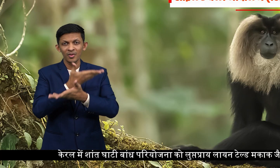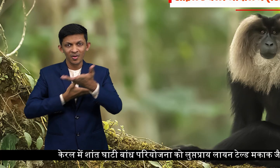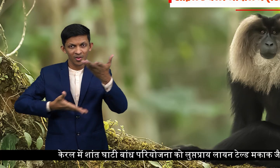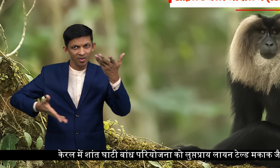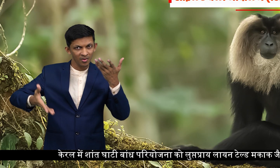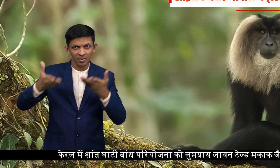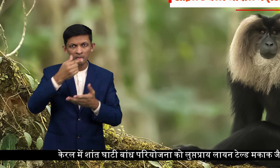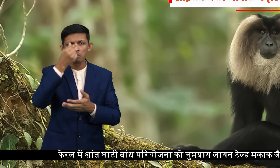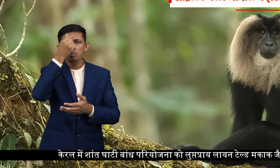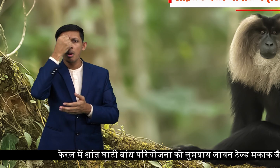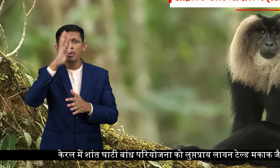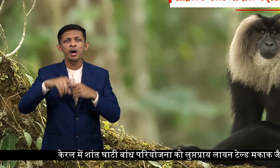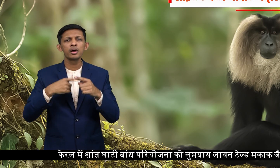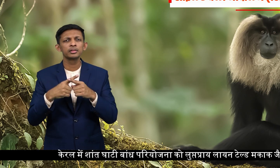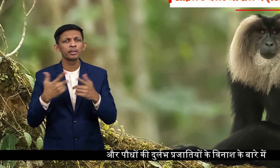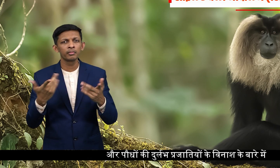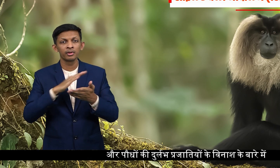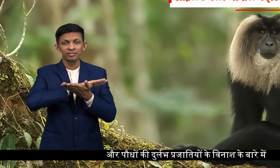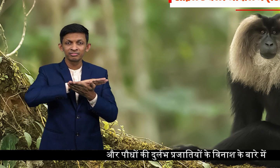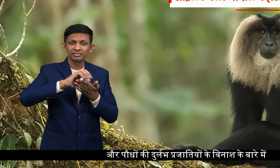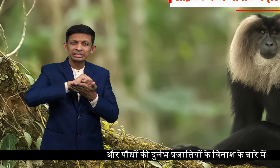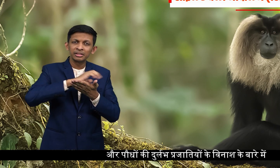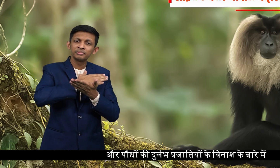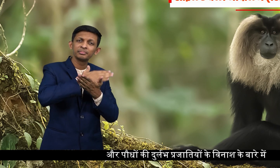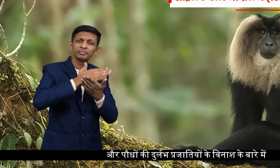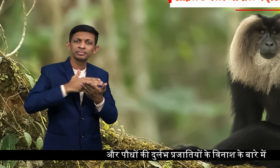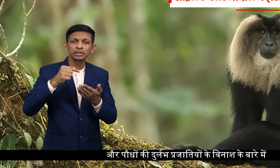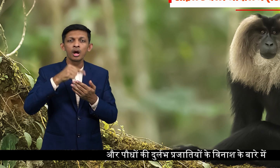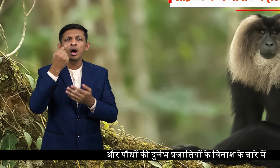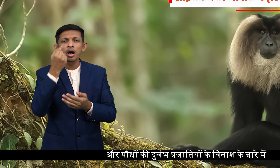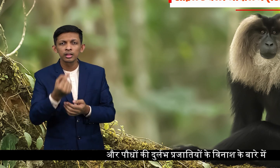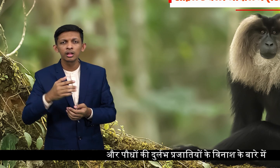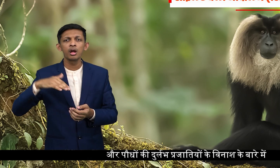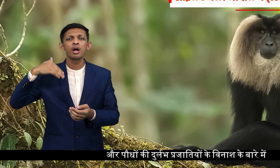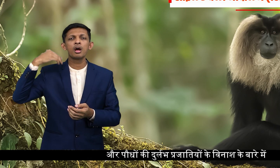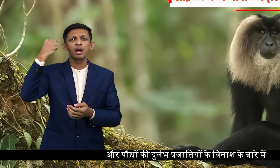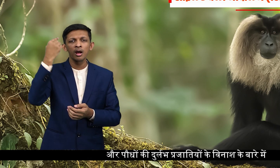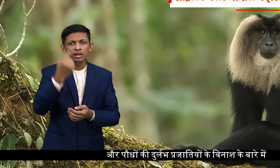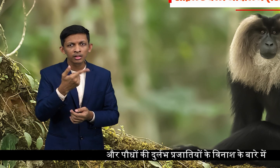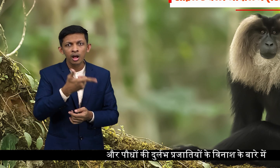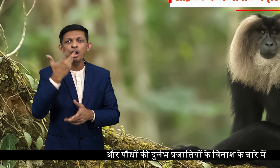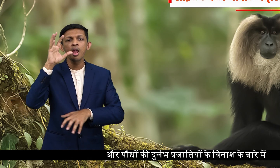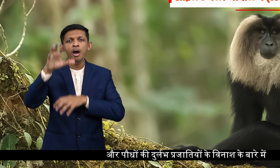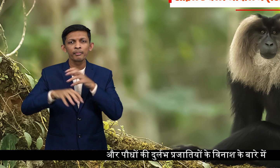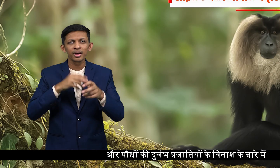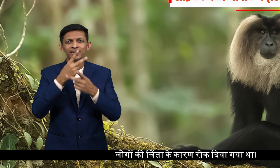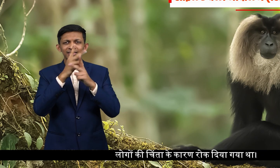जैसे जानवरों और पौधों की दुर्लभ प्रजातियों के विनाश के बारे